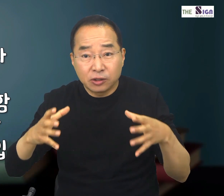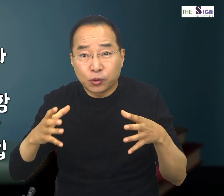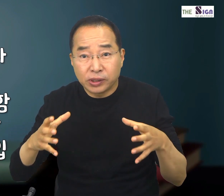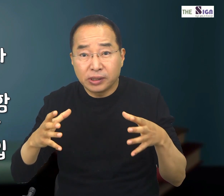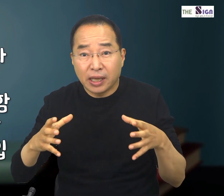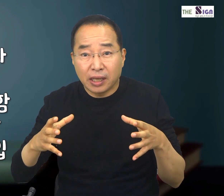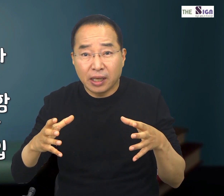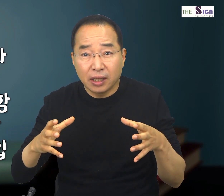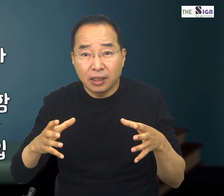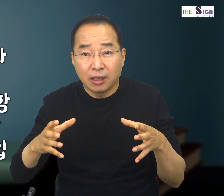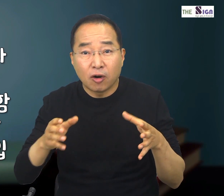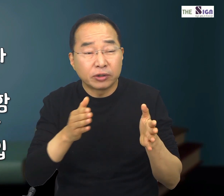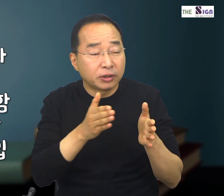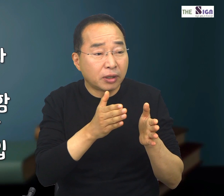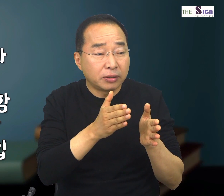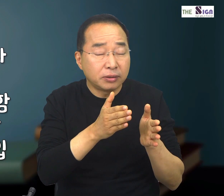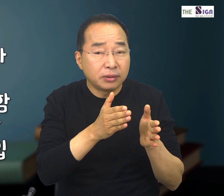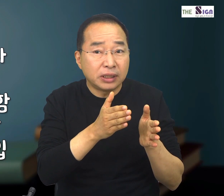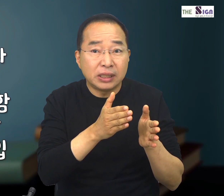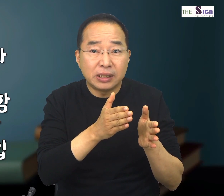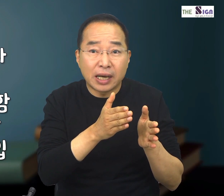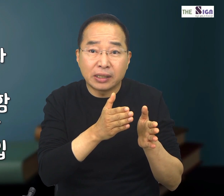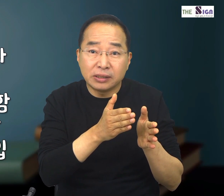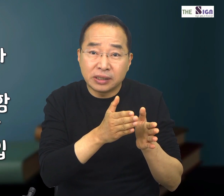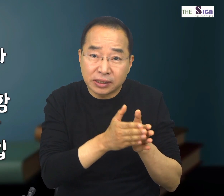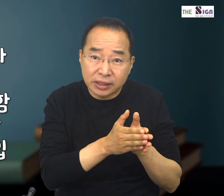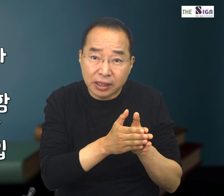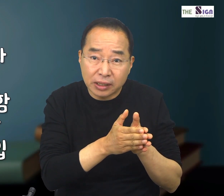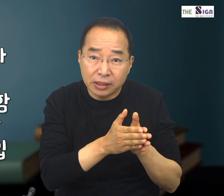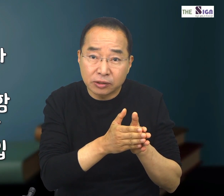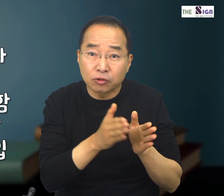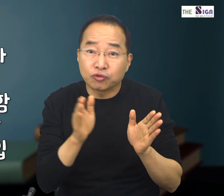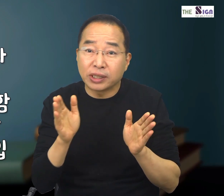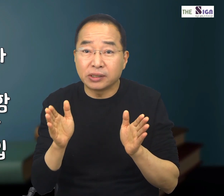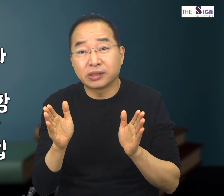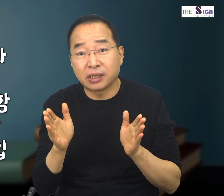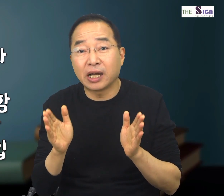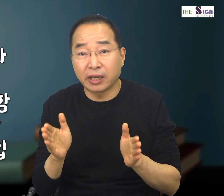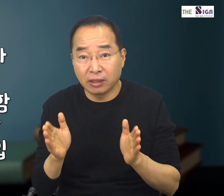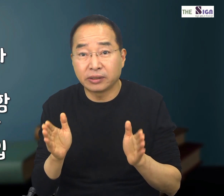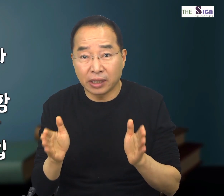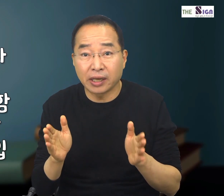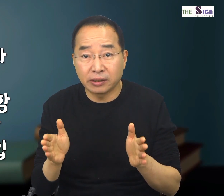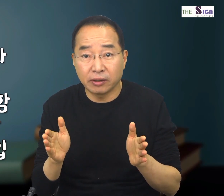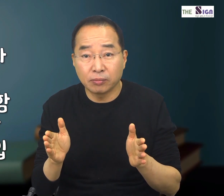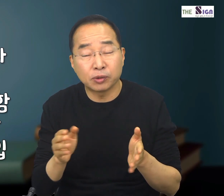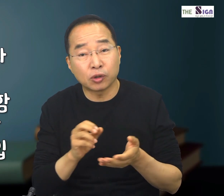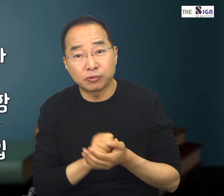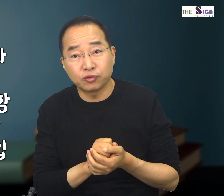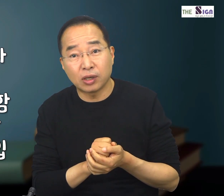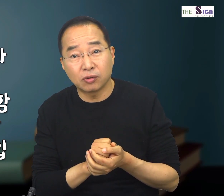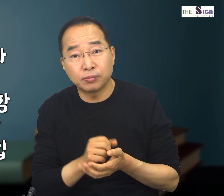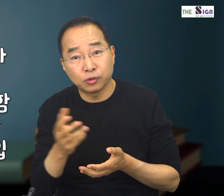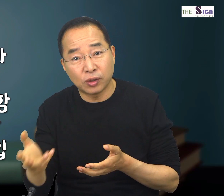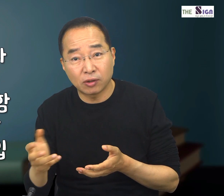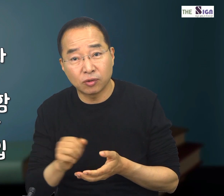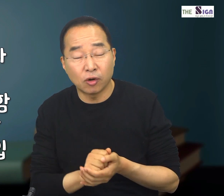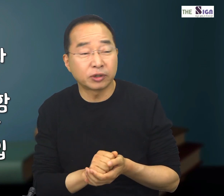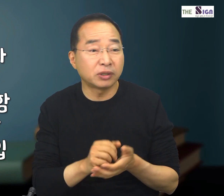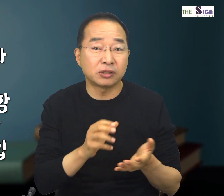조직 내에 어떤 일하는 직책이 서로 두 가지 직책을 하게 돼요. 뭐 접수도 하고 뭐도 하고 어떤 데는